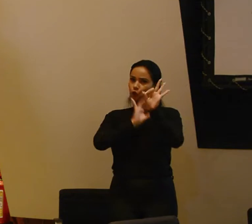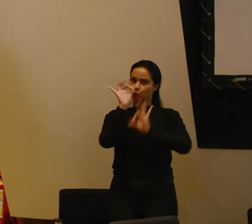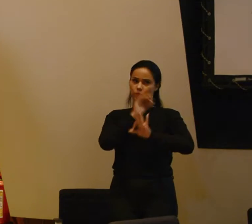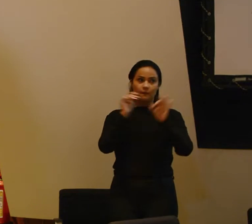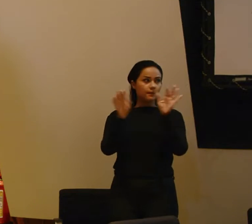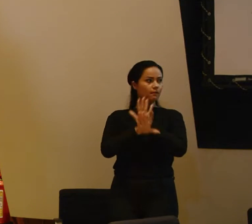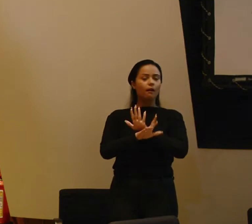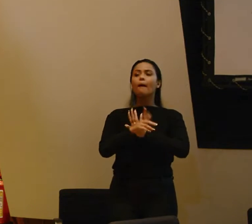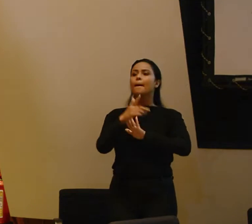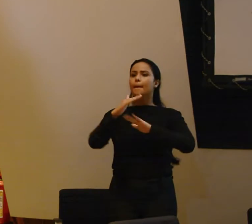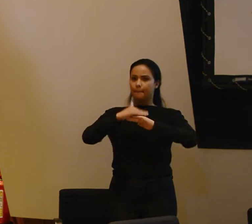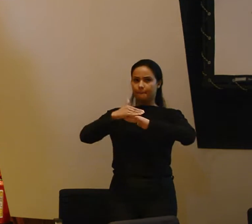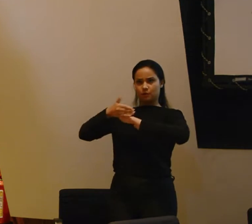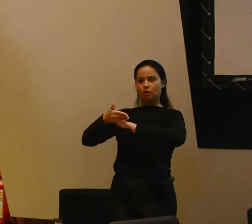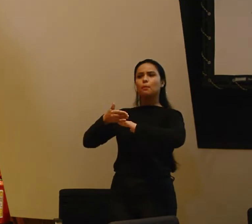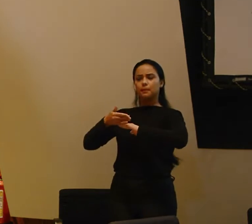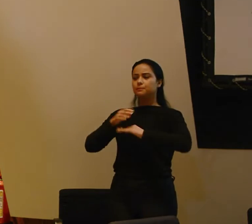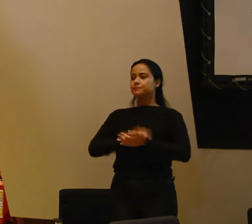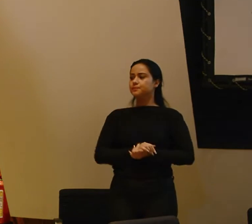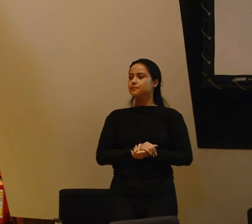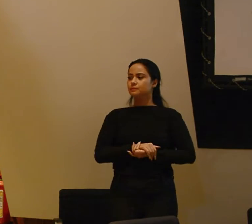no laptop. É isso.